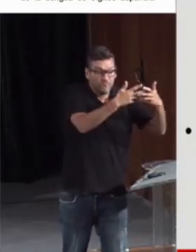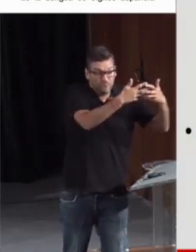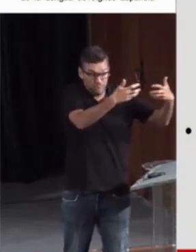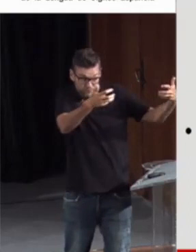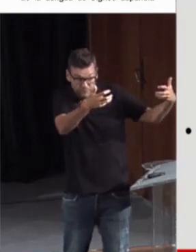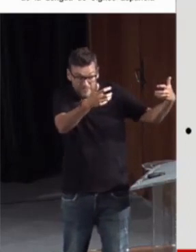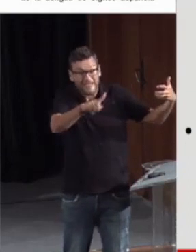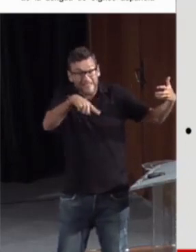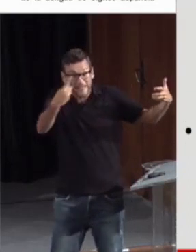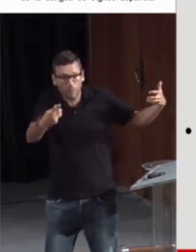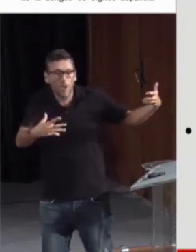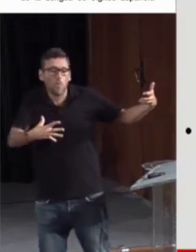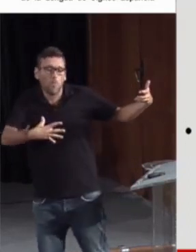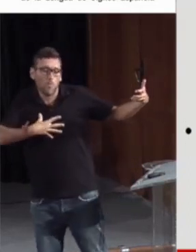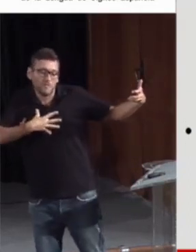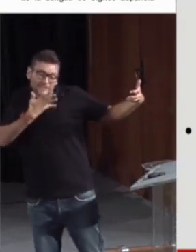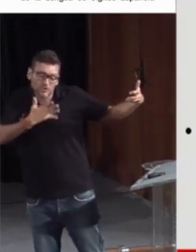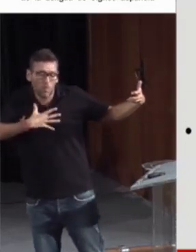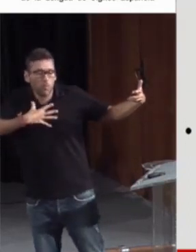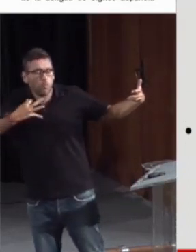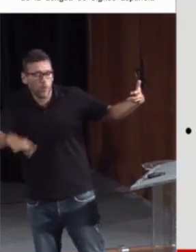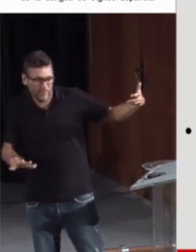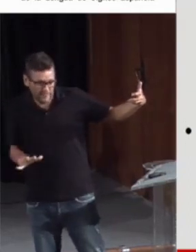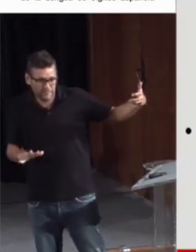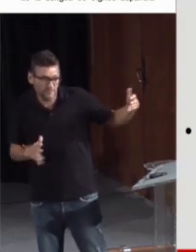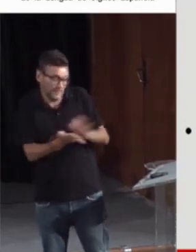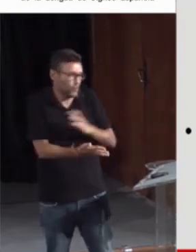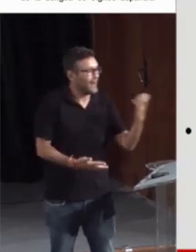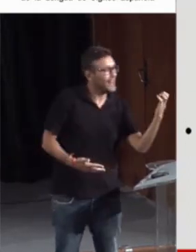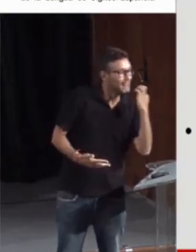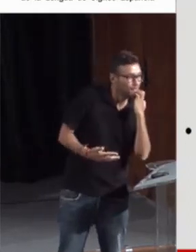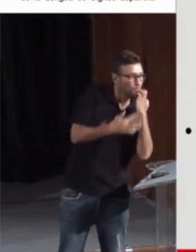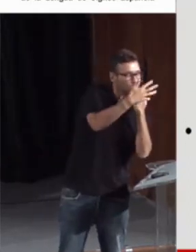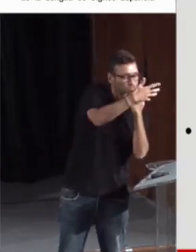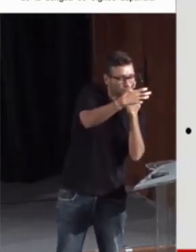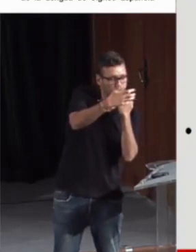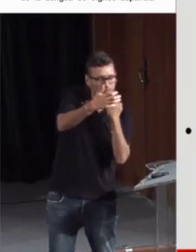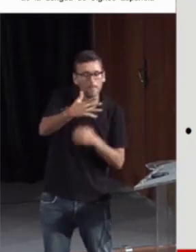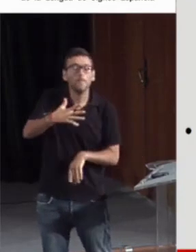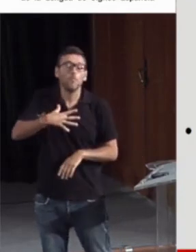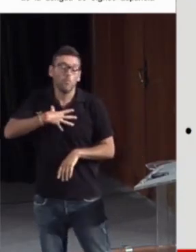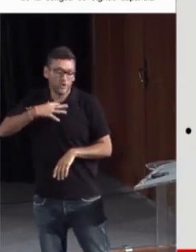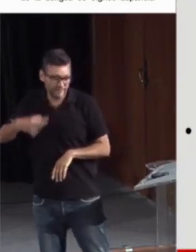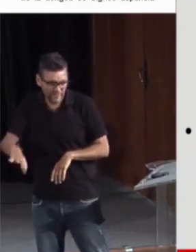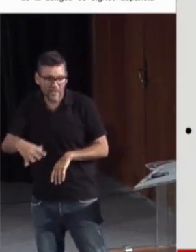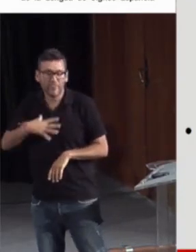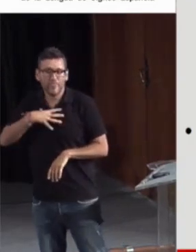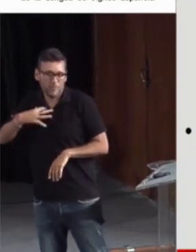También esta autora hace mención a la condición hipotética o